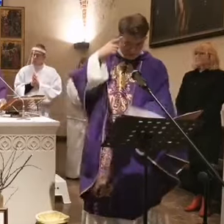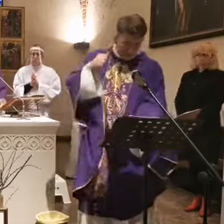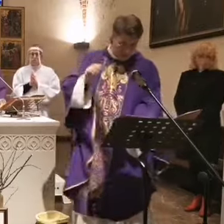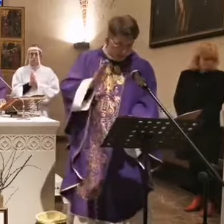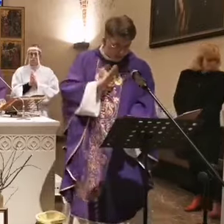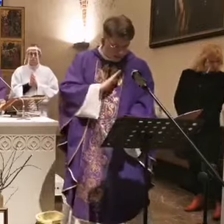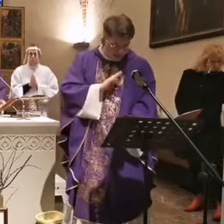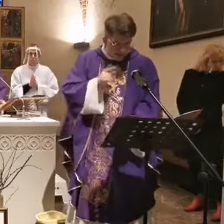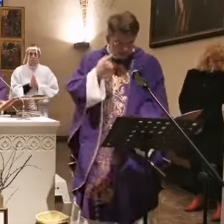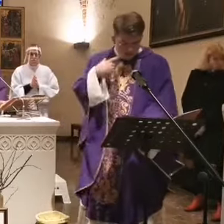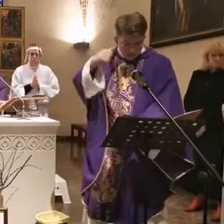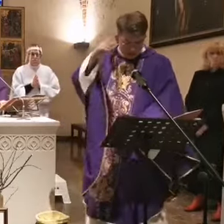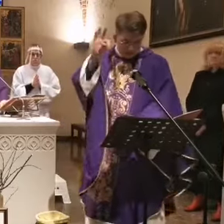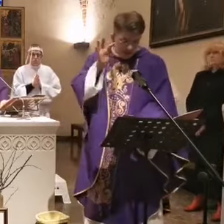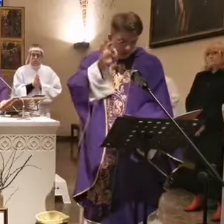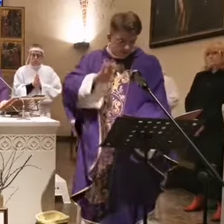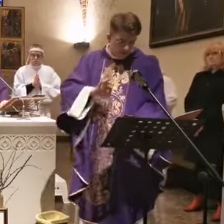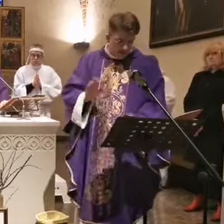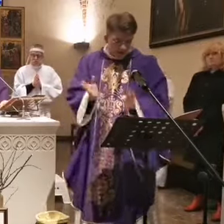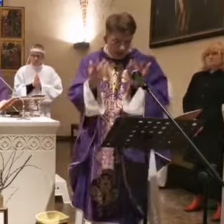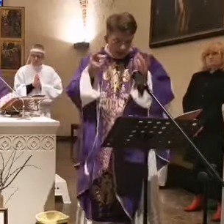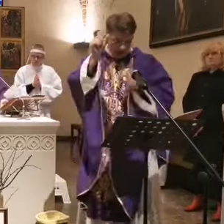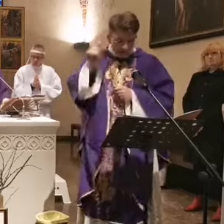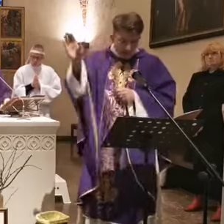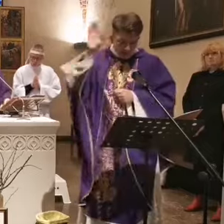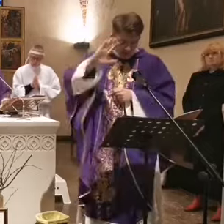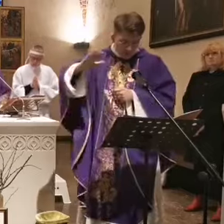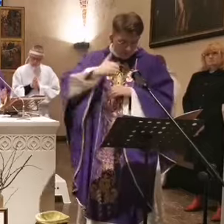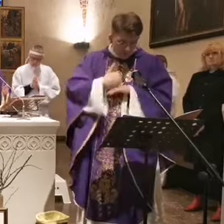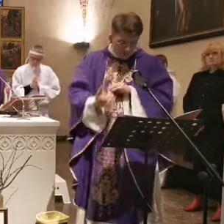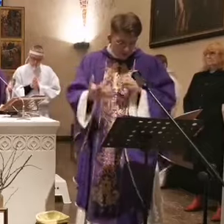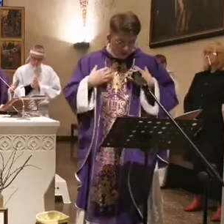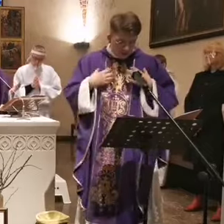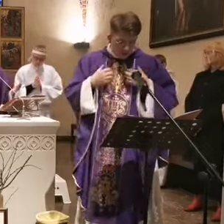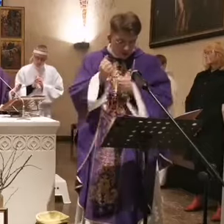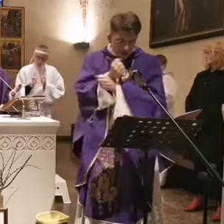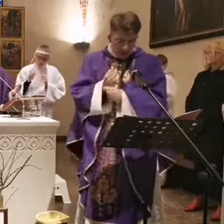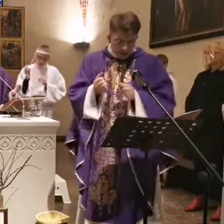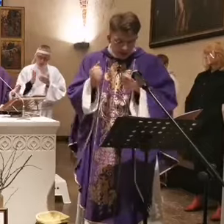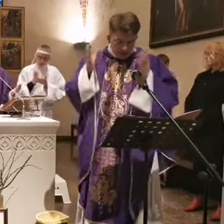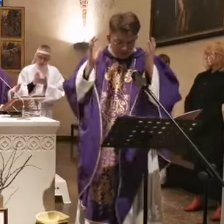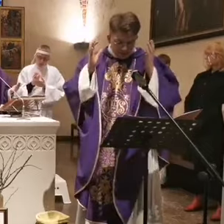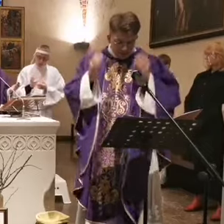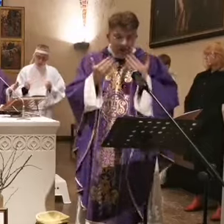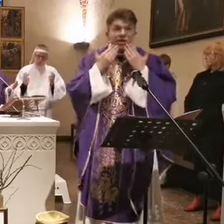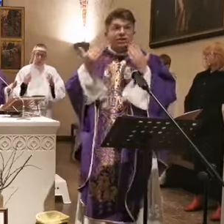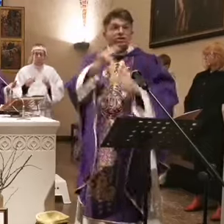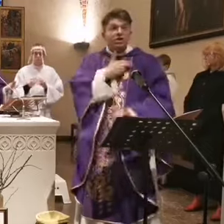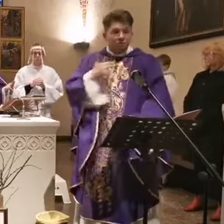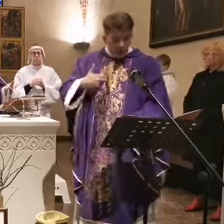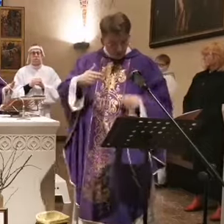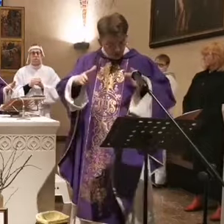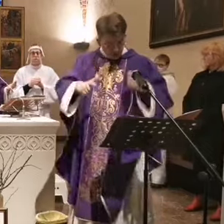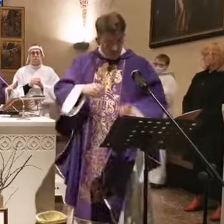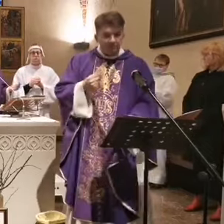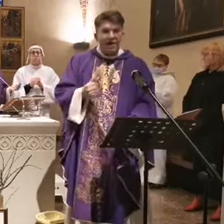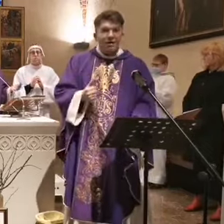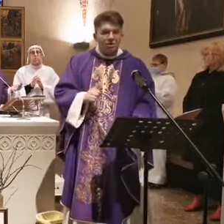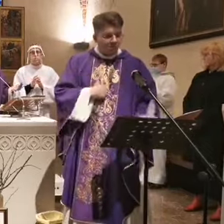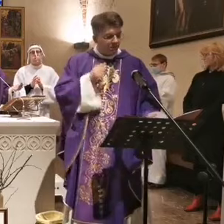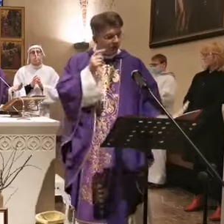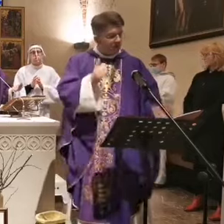Celebrando il memoriale della Nostra Santa Cristina, ofiarujemy Tobie Boże prywatne i wielkie spaghetti i dziękujemy, że